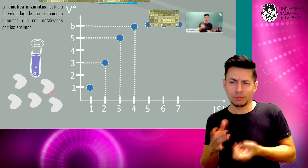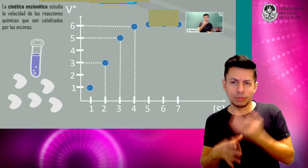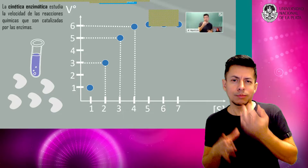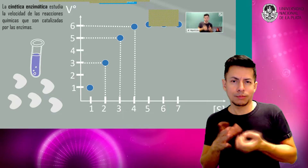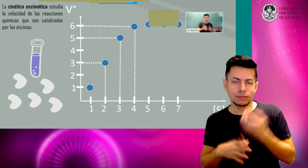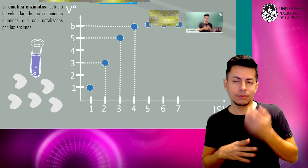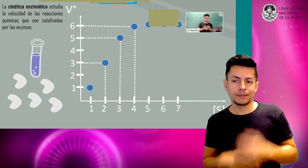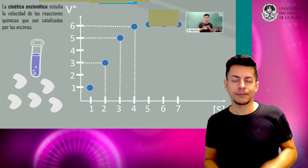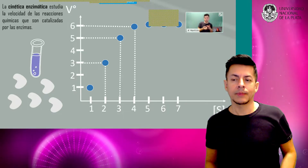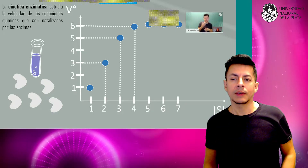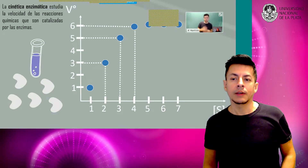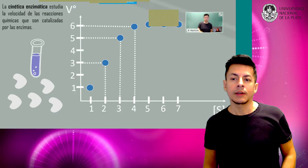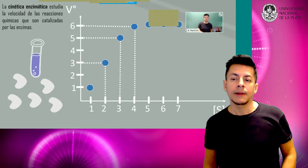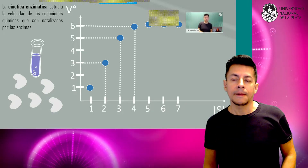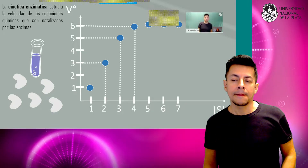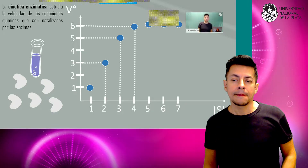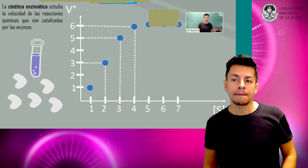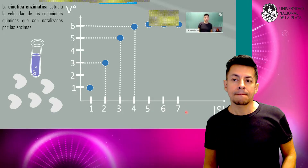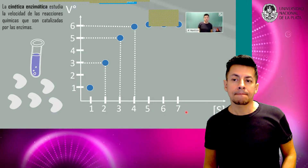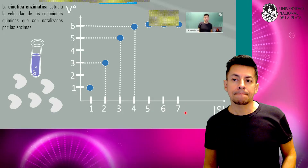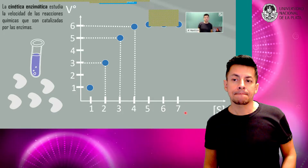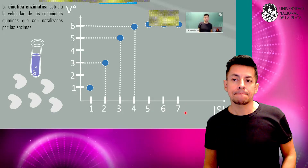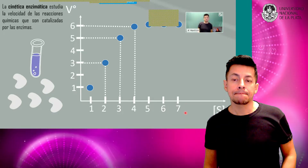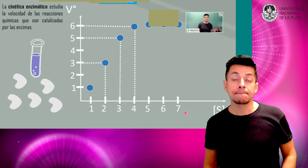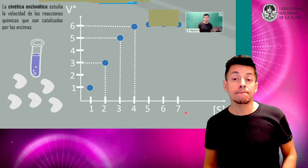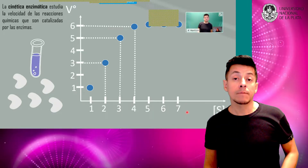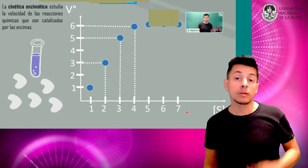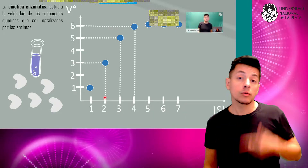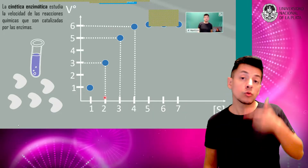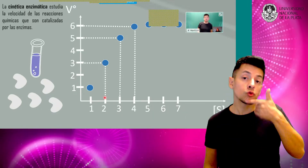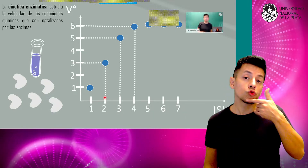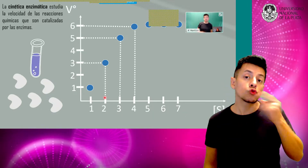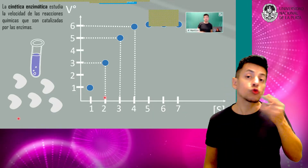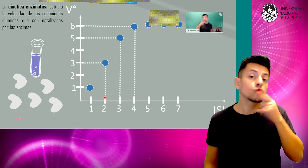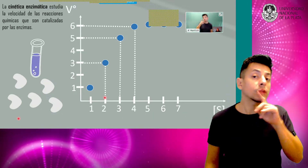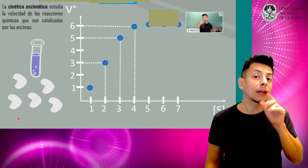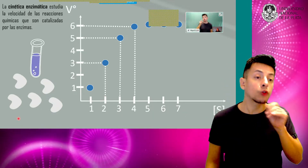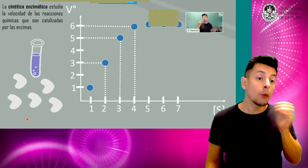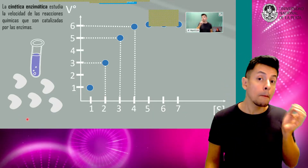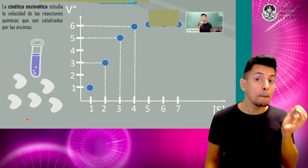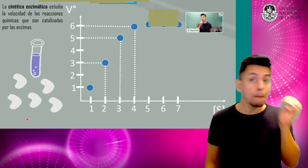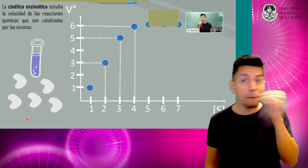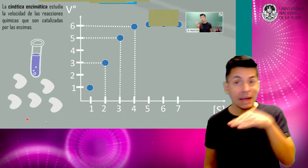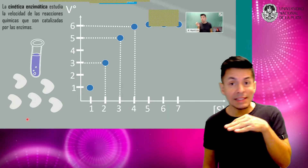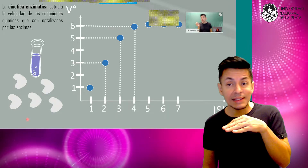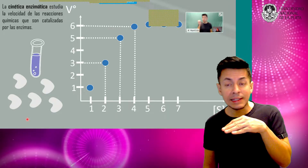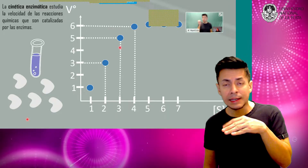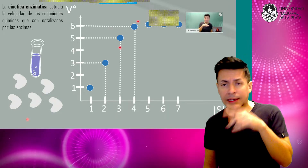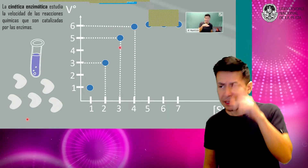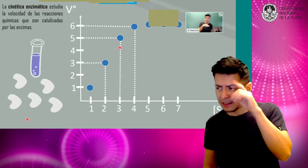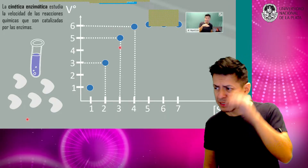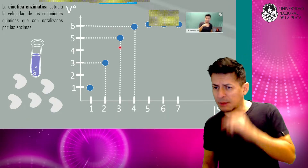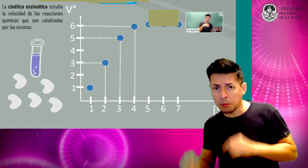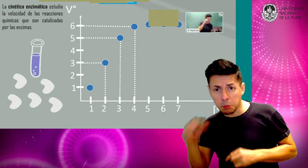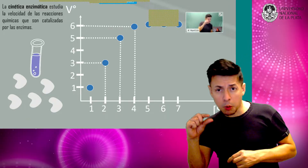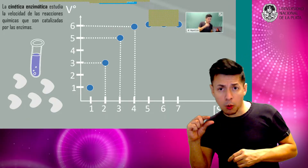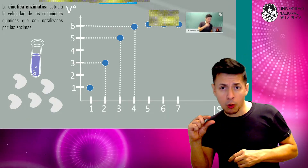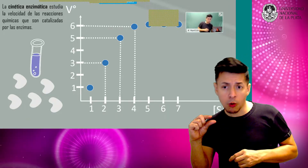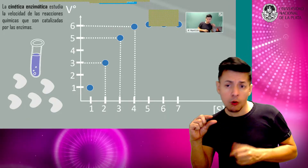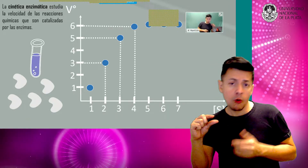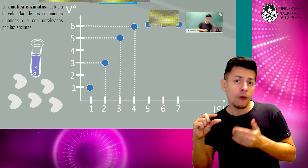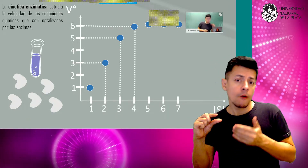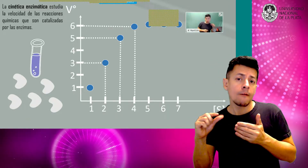sucesivamente. Entonces, si yo agrego más sustrato que la cantidad de enzimas que tengo, la velocidad se va a